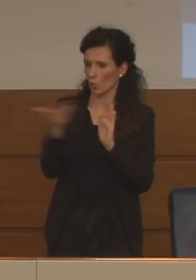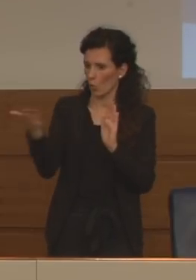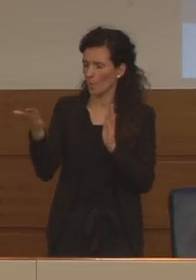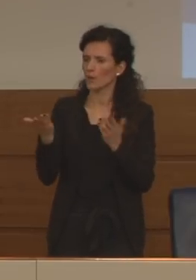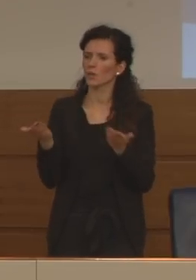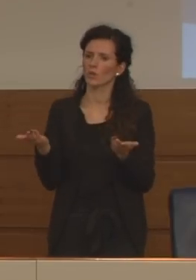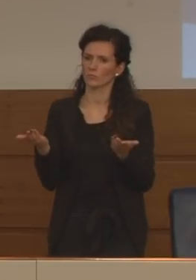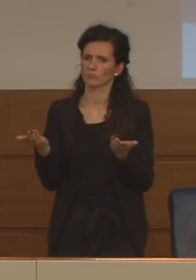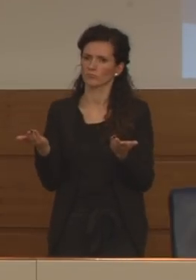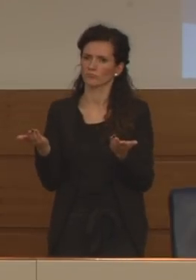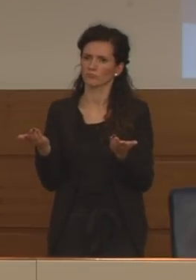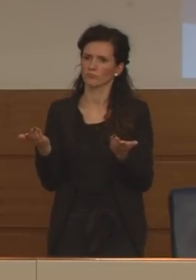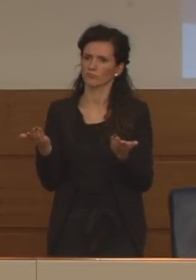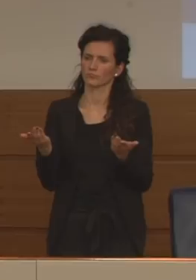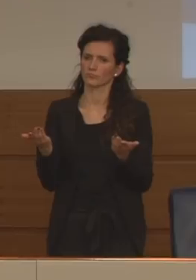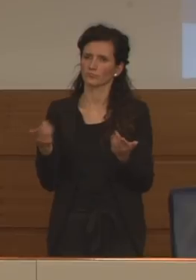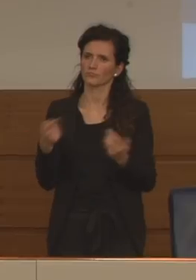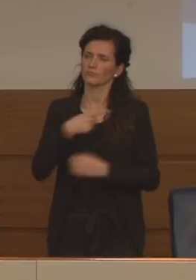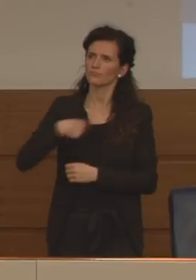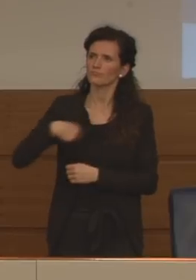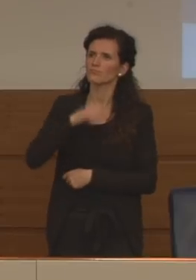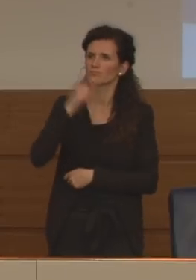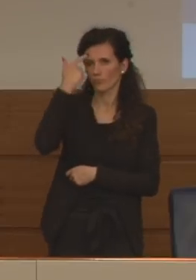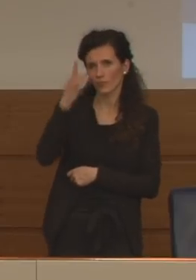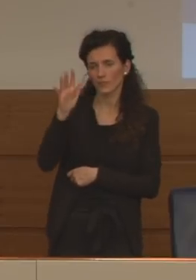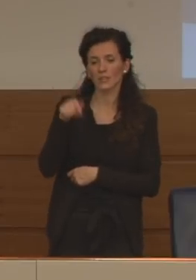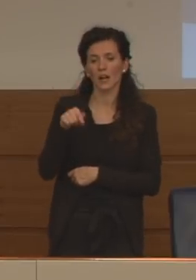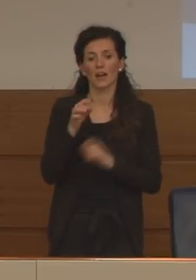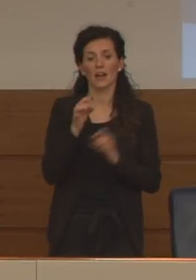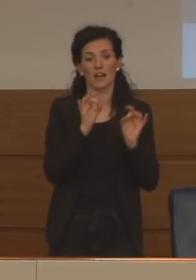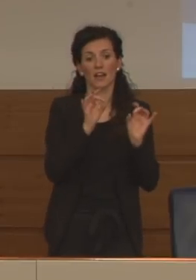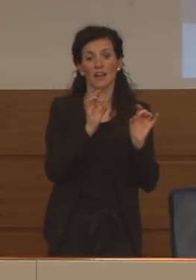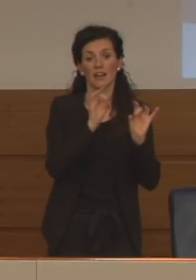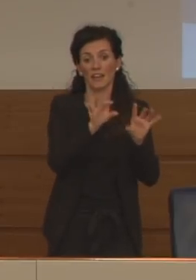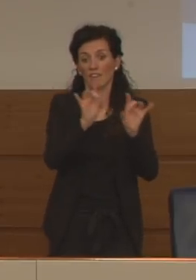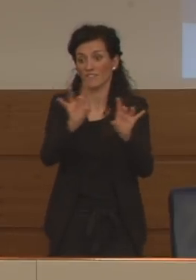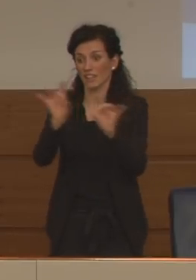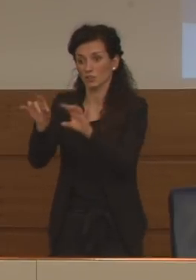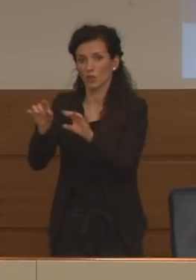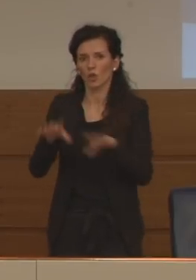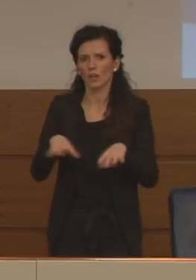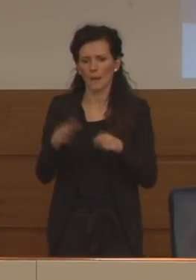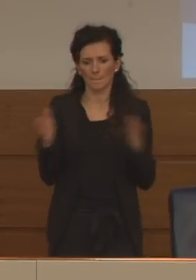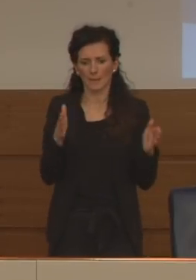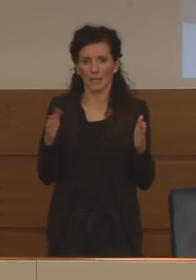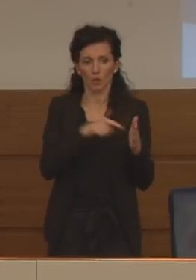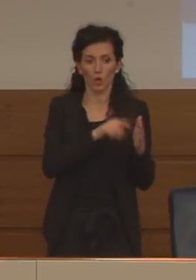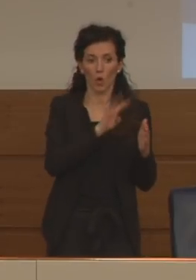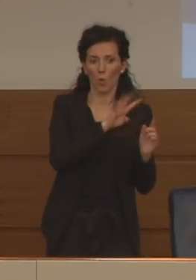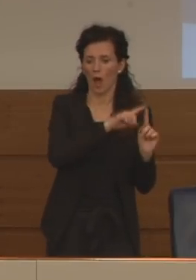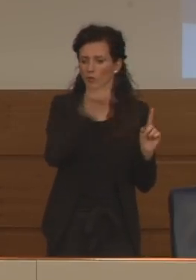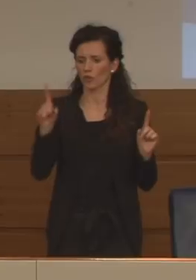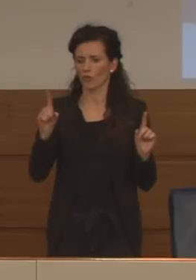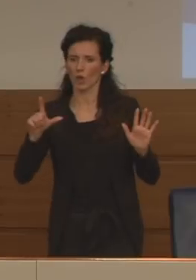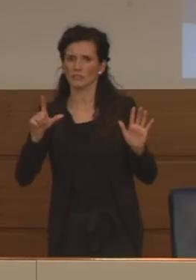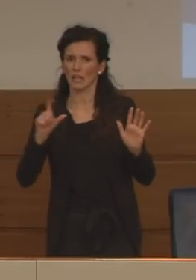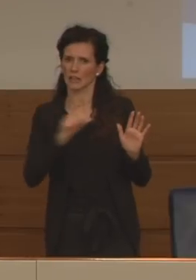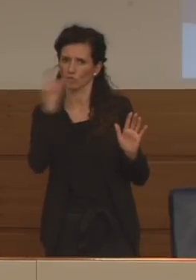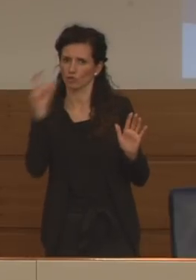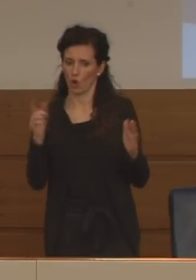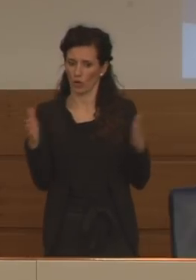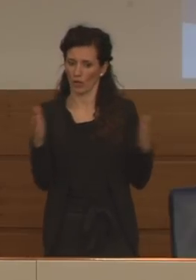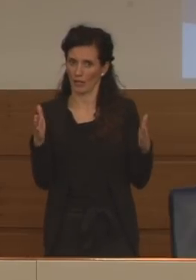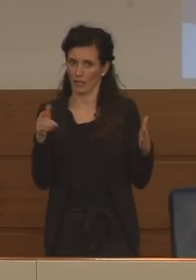influenza cioè noi sappiamo che l'insorgenza dell'infezione avviene tra i 4 e 7 giorni sappiamo che poi il ricovero